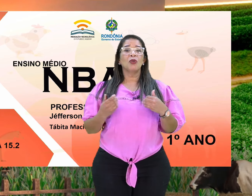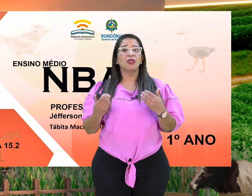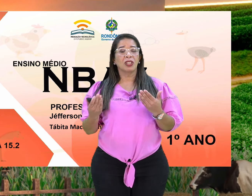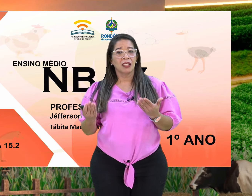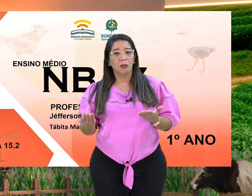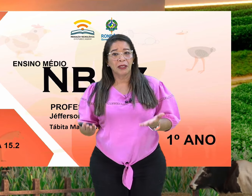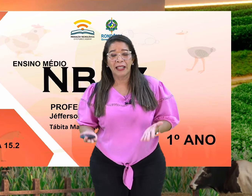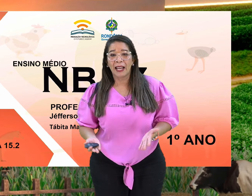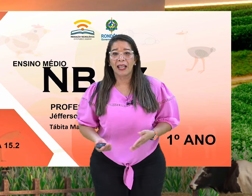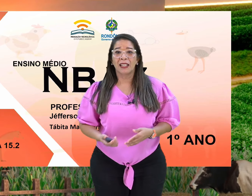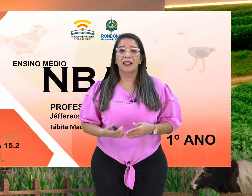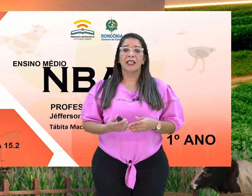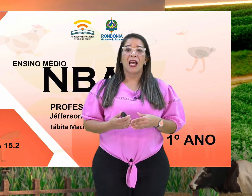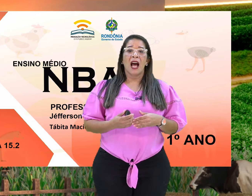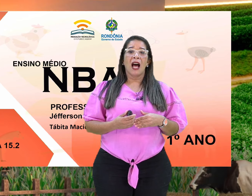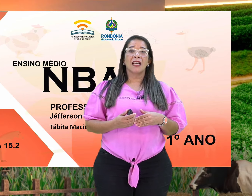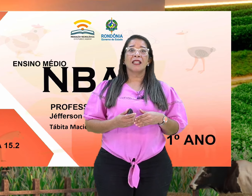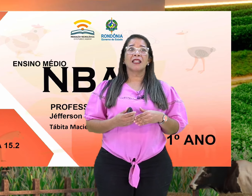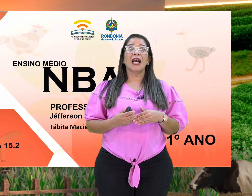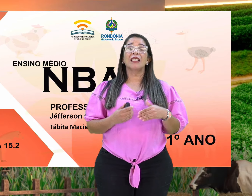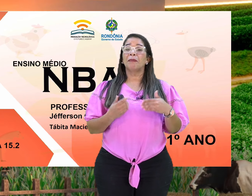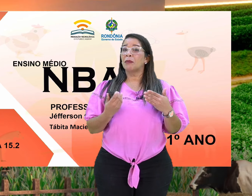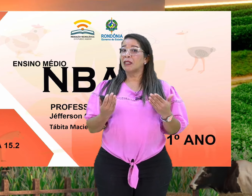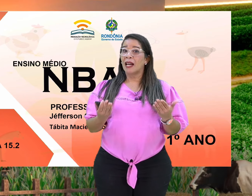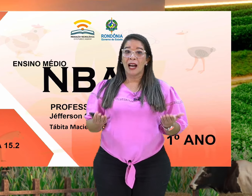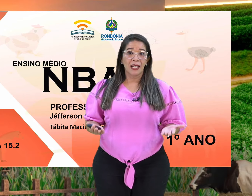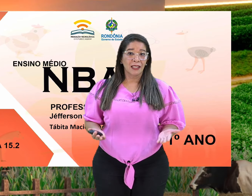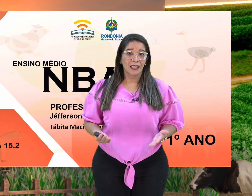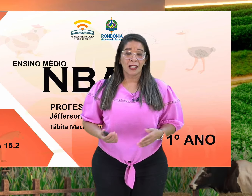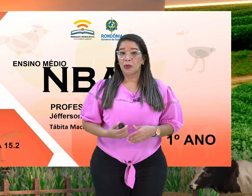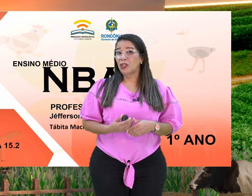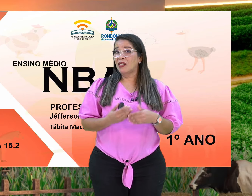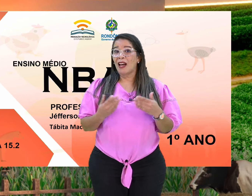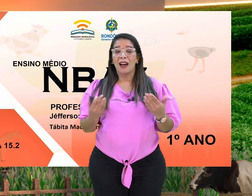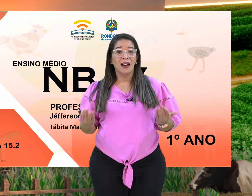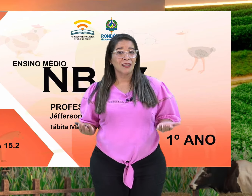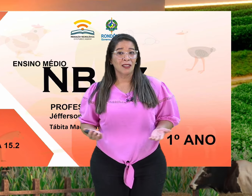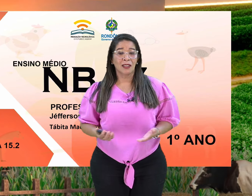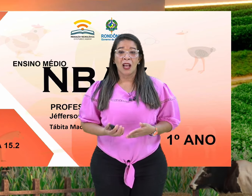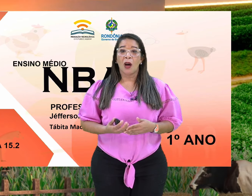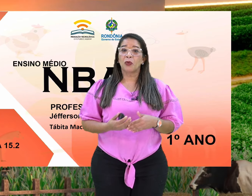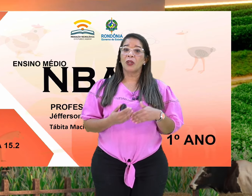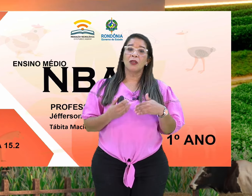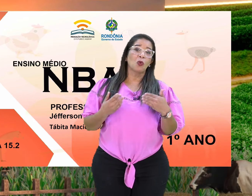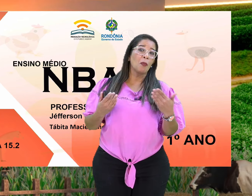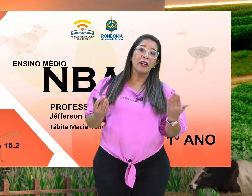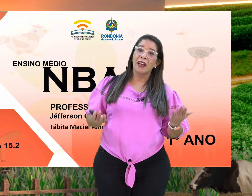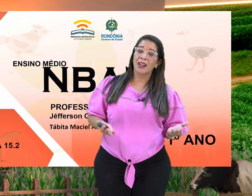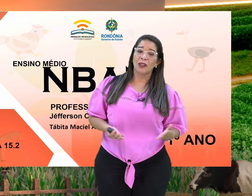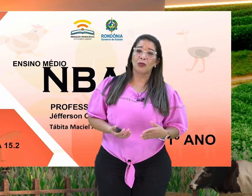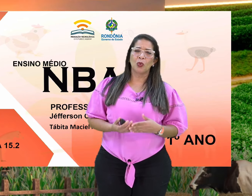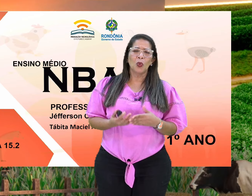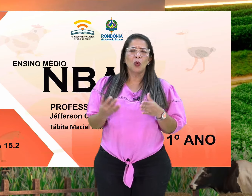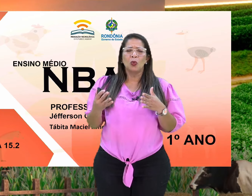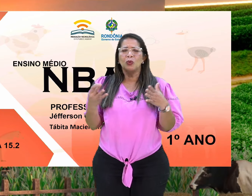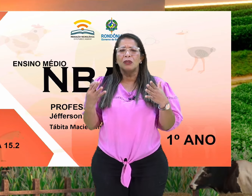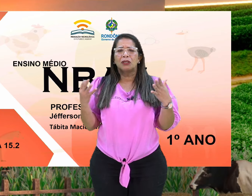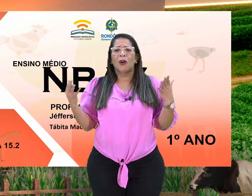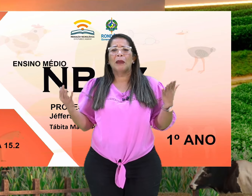às aptidões de cada uma delas, às adaptabilidades, às rusticidades, aos cuidados com o